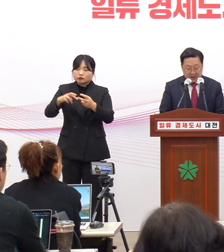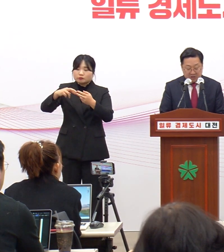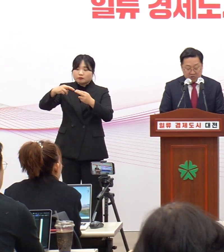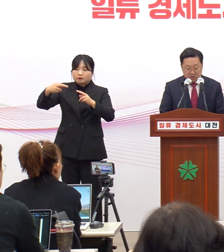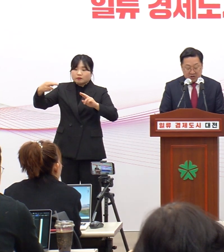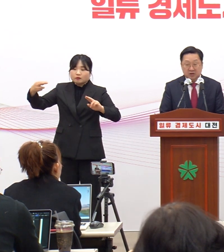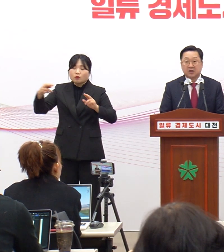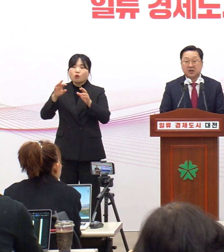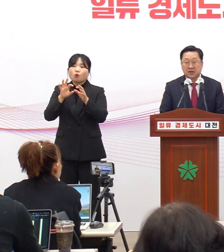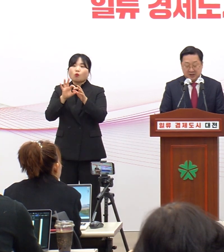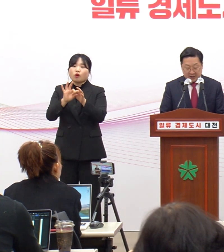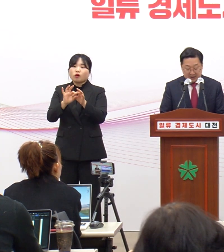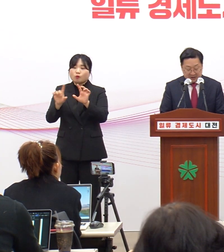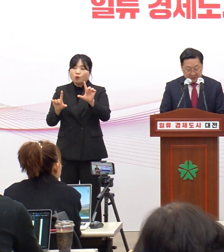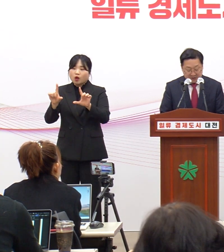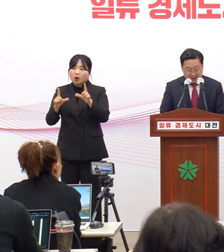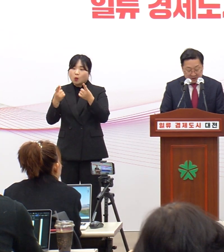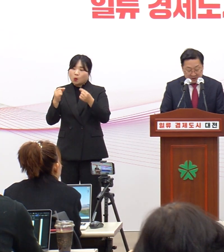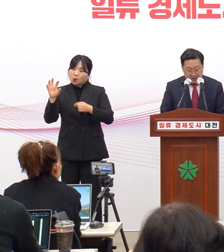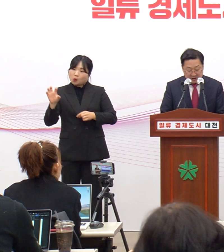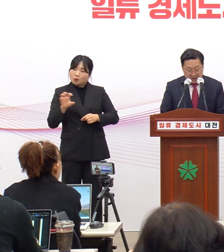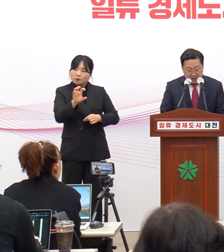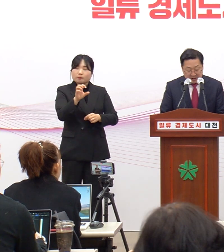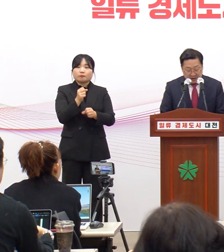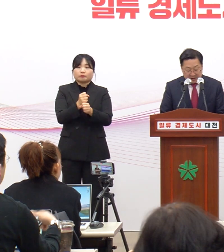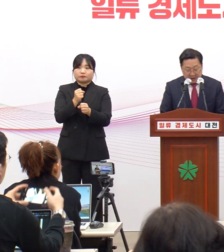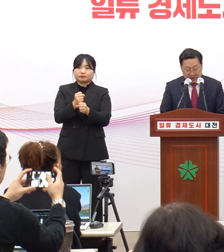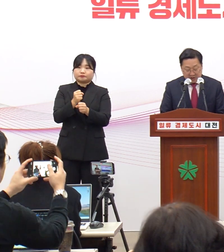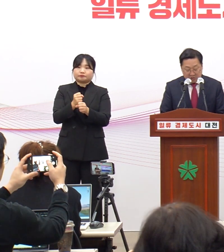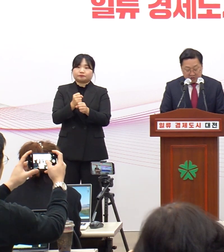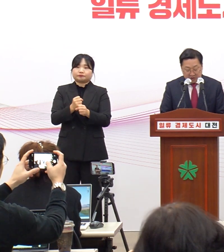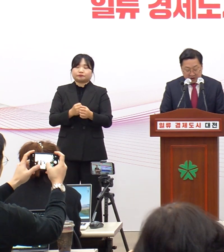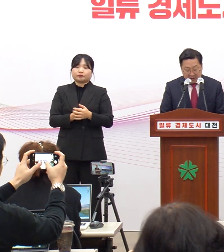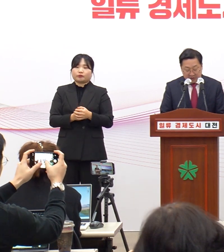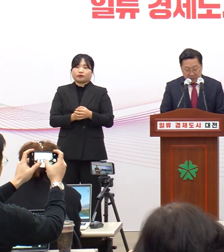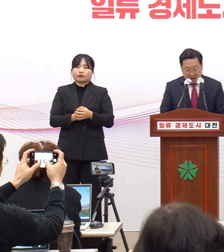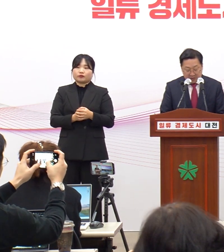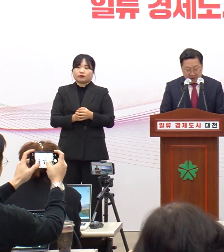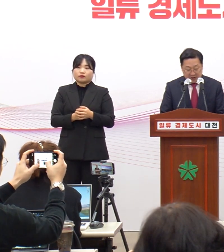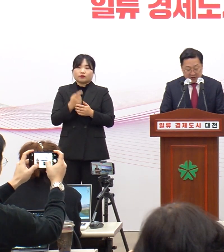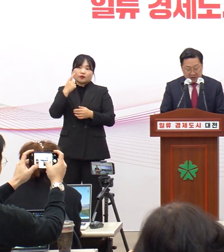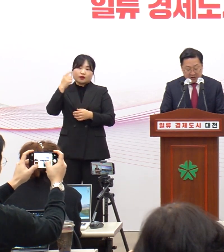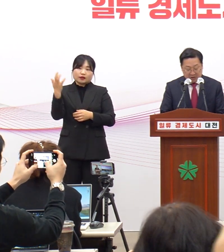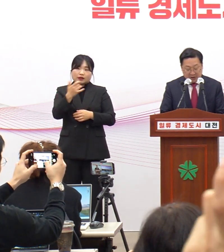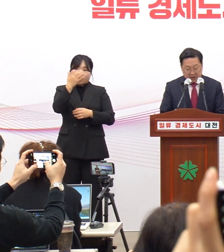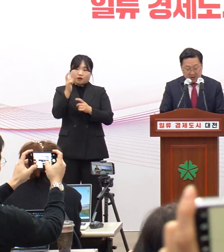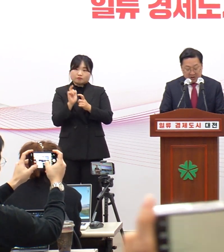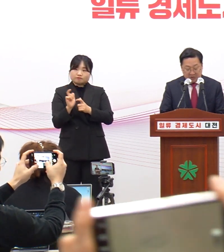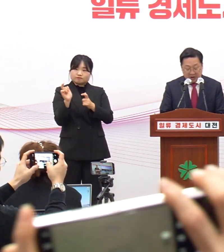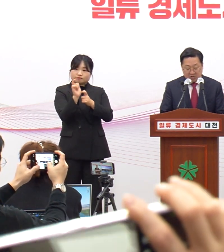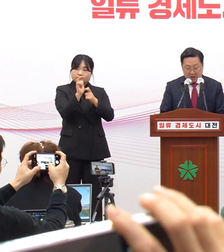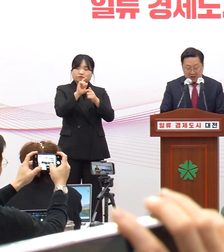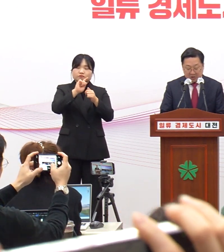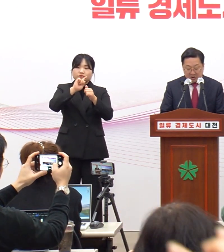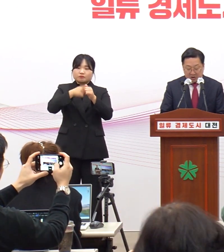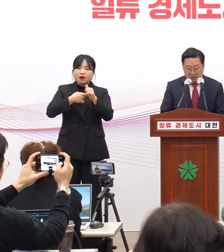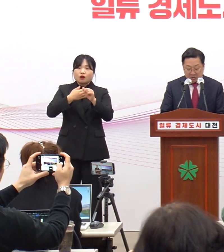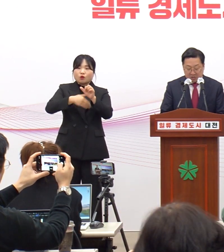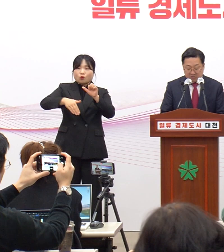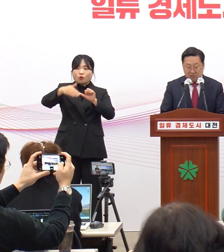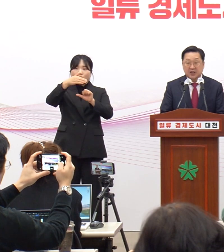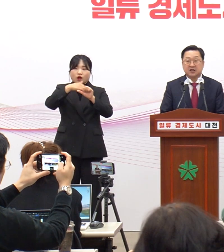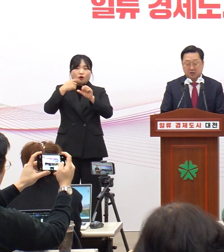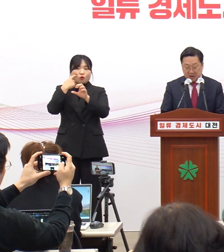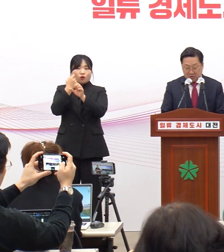바이오메디칼의 DNA 구조에서 착안했습니다. 아치 곡선의 아름다움이 더해져 친환경 첨단